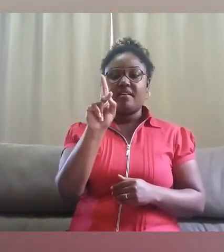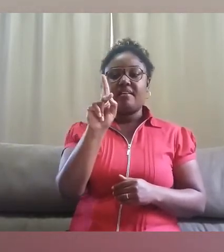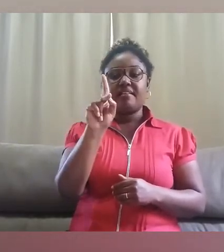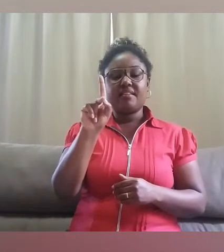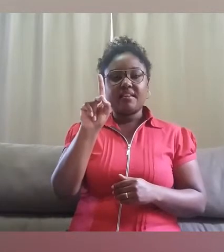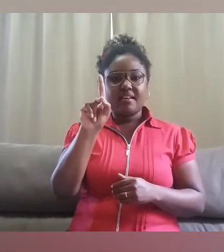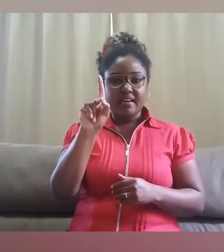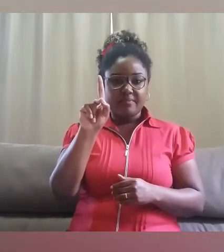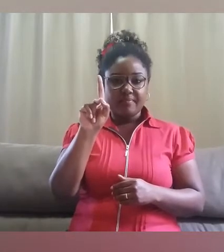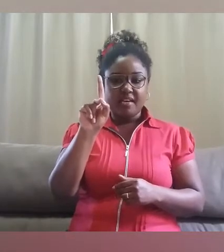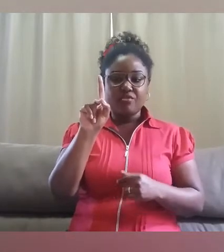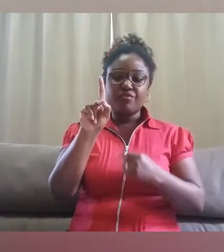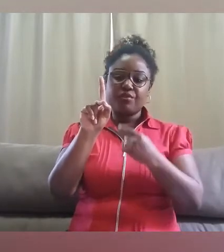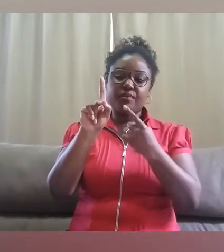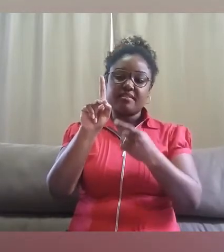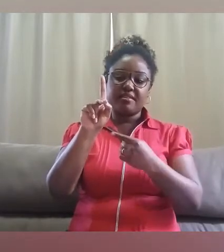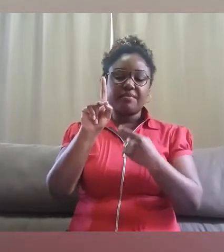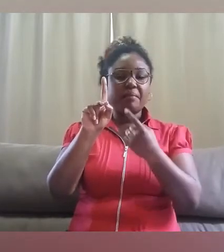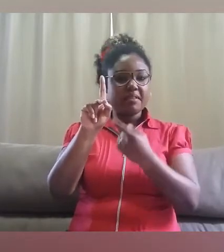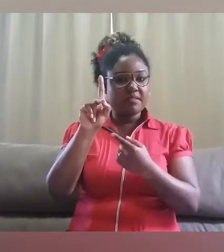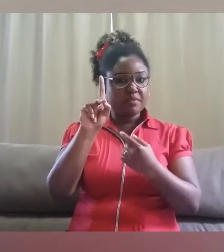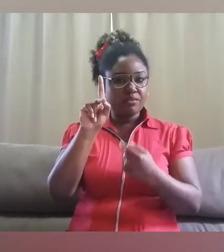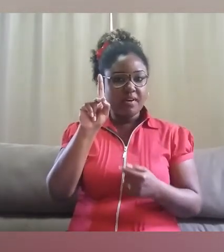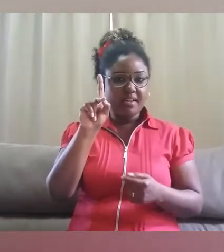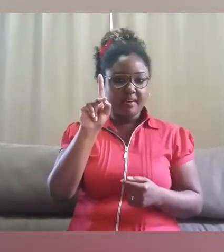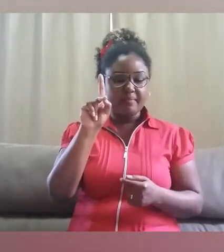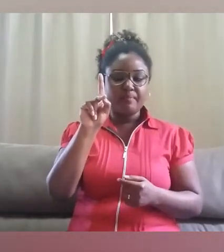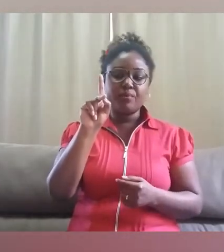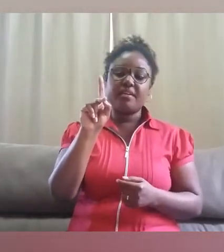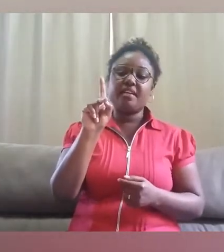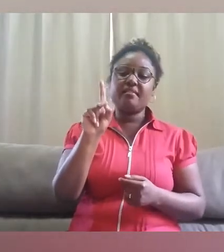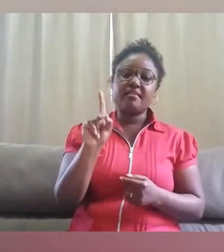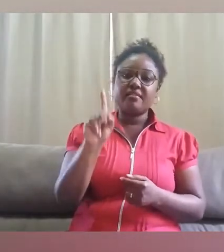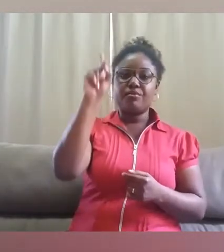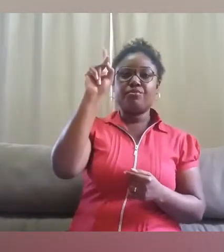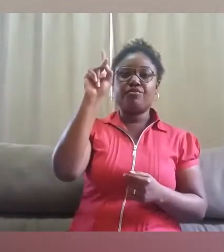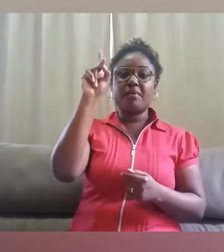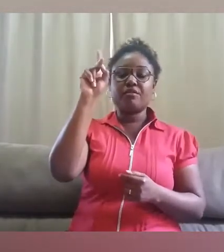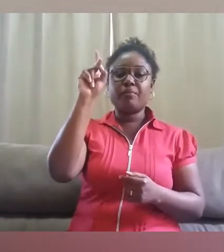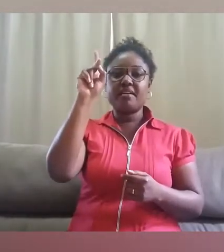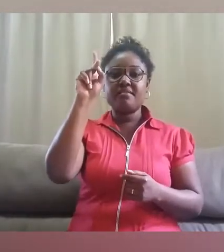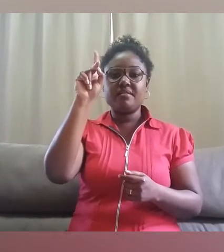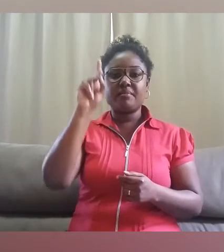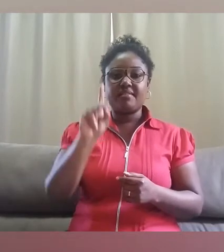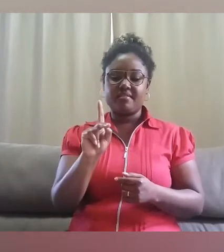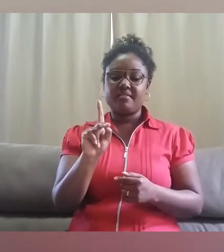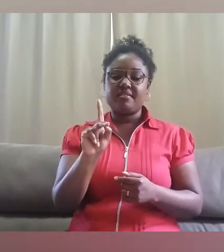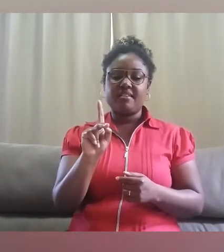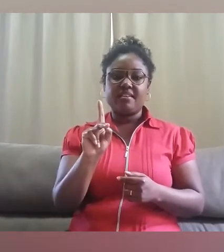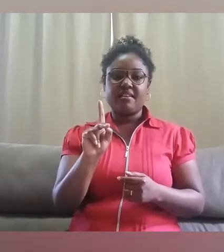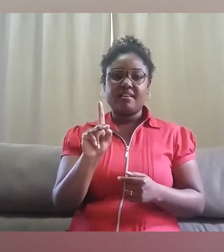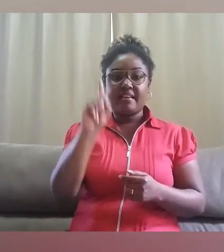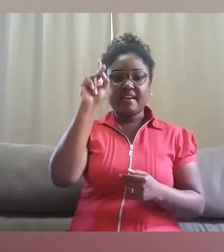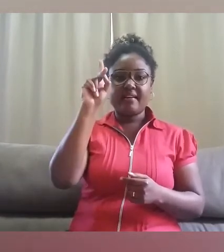Letra K A configuração é a mesma do H, porém, movimento para cima K